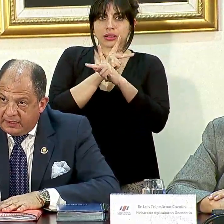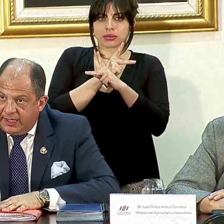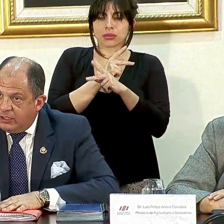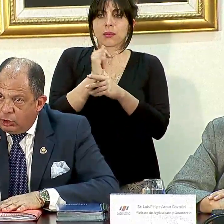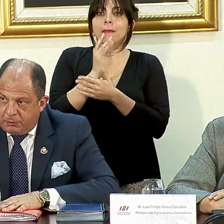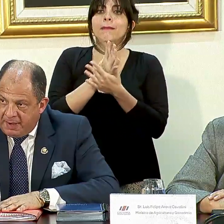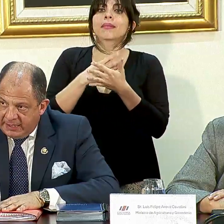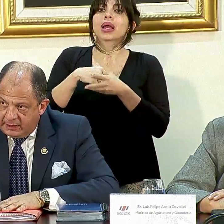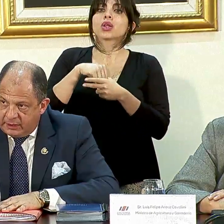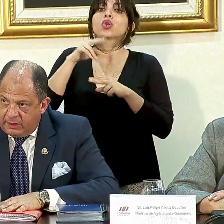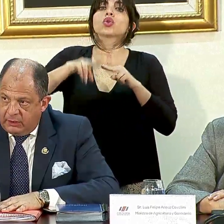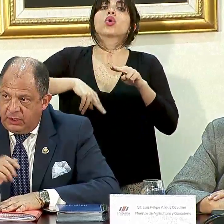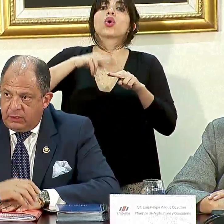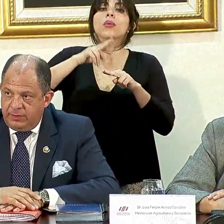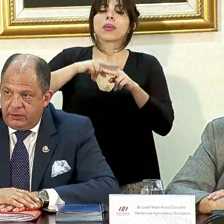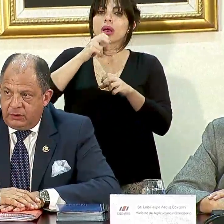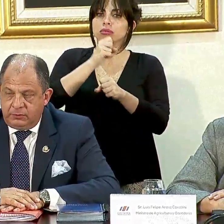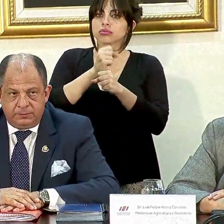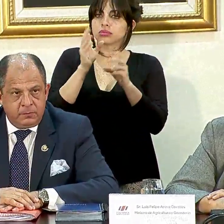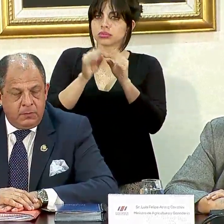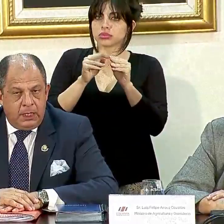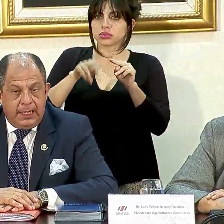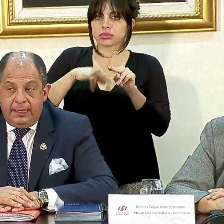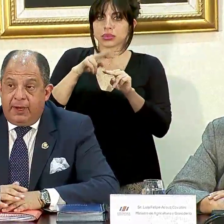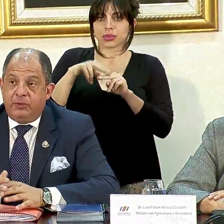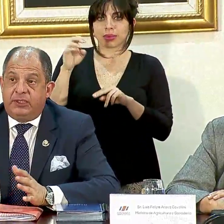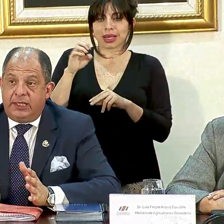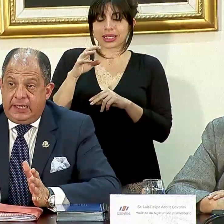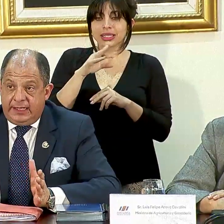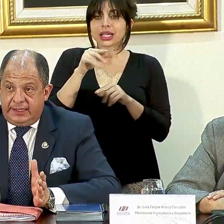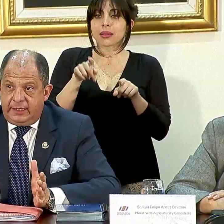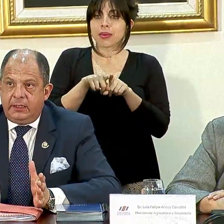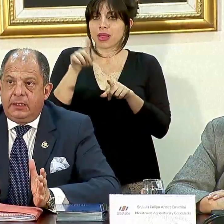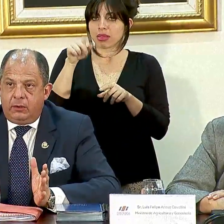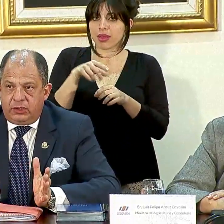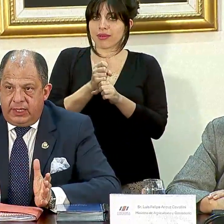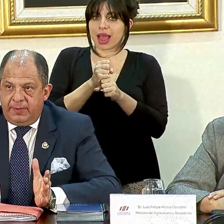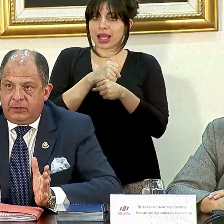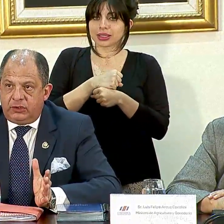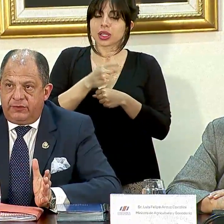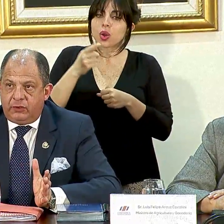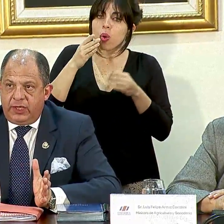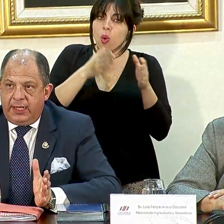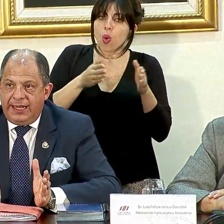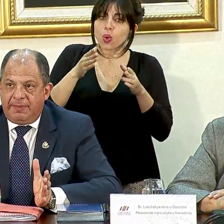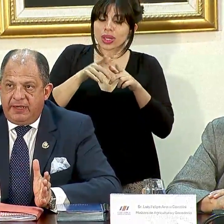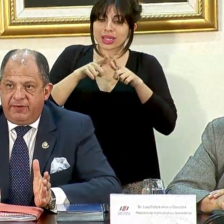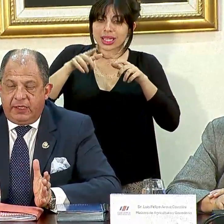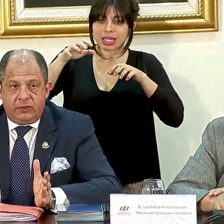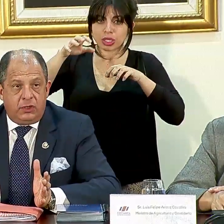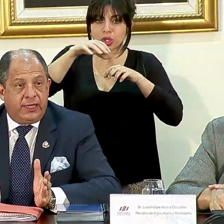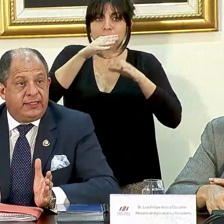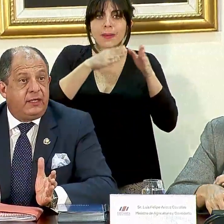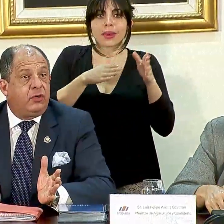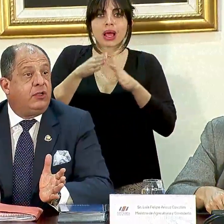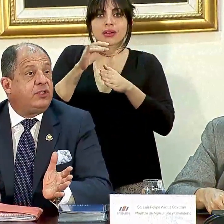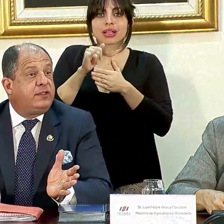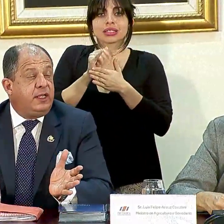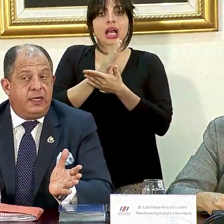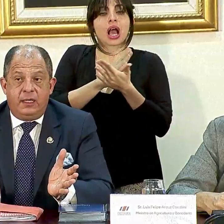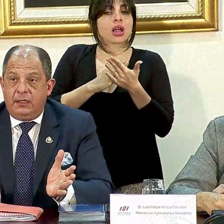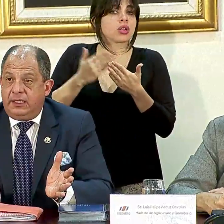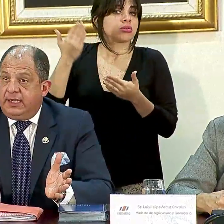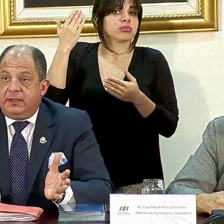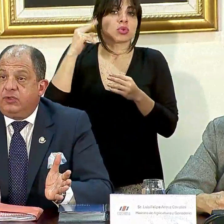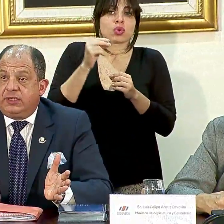como parte normal del trabajo de la comisión. Y vamos a tener que hacer ordenamiento territorial y planificación, que es algo que no se